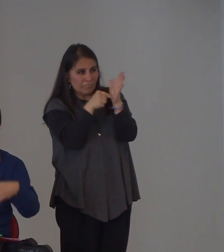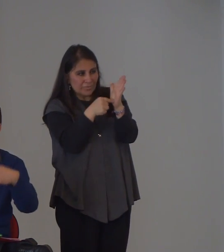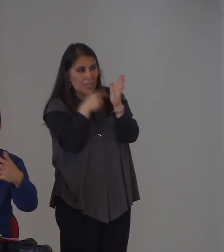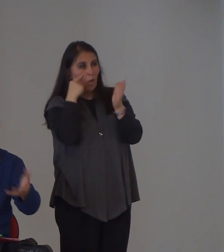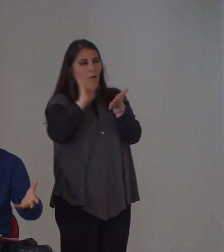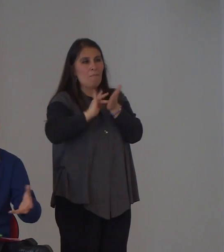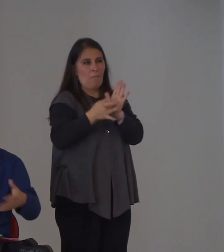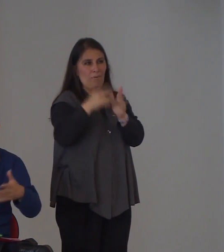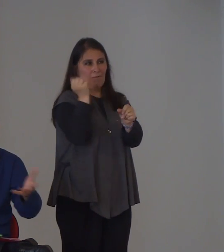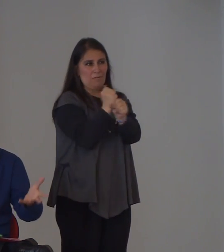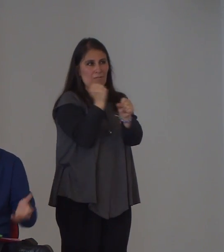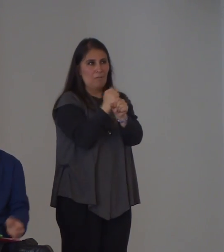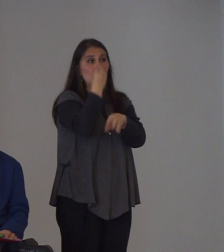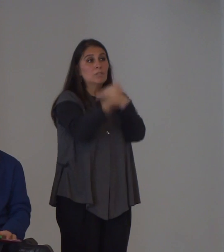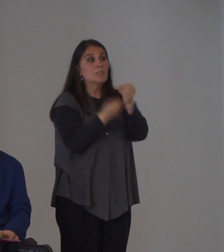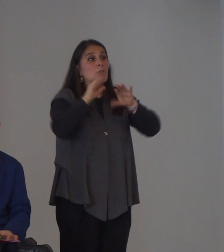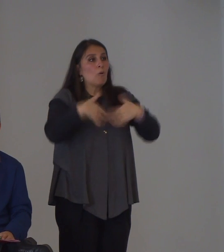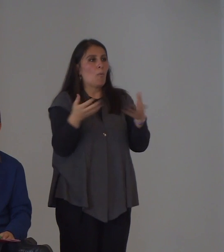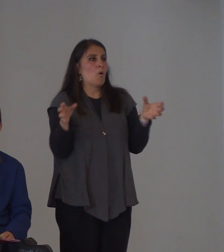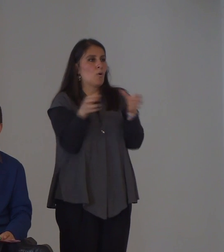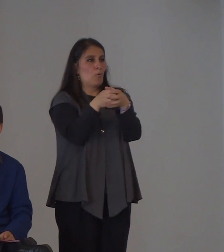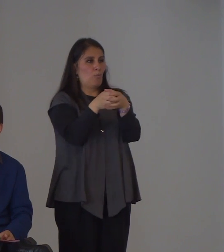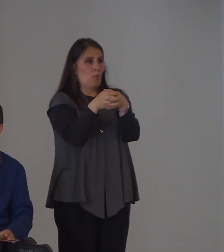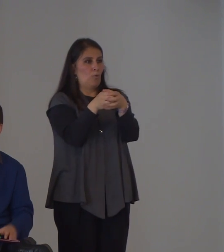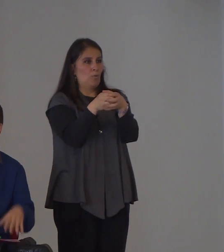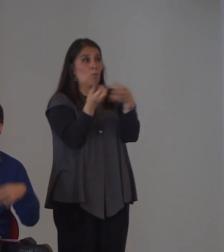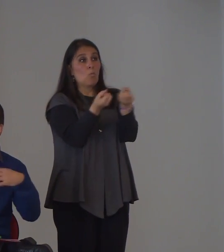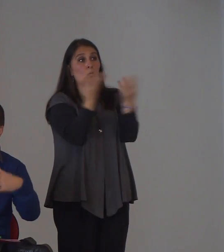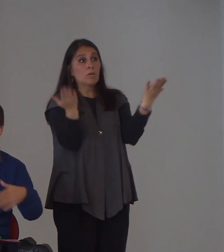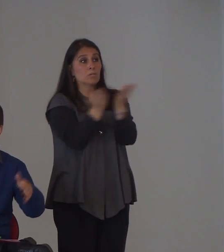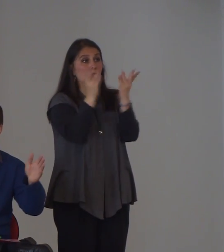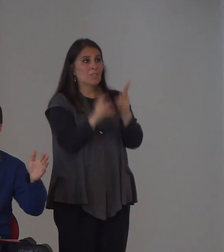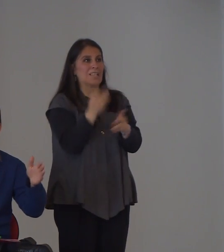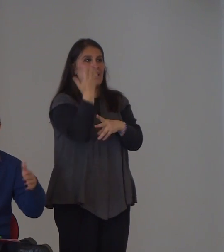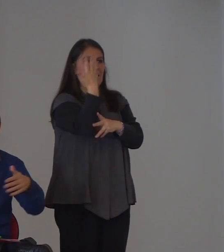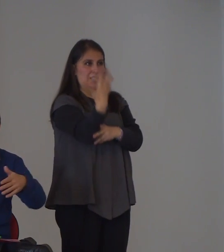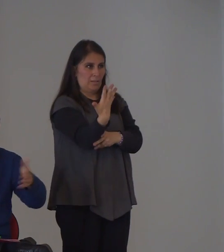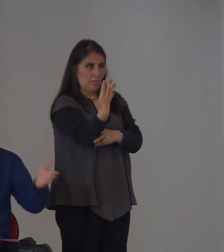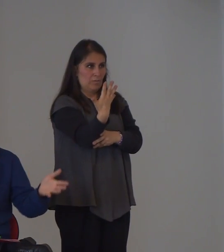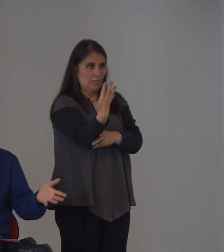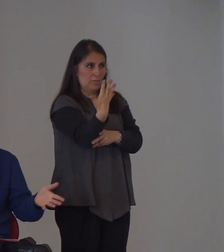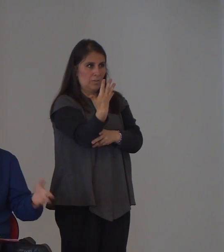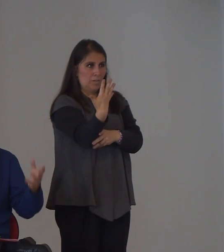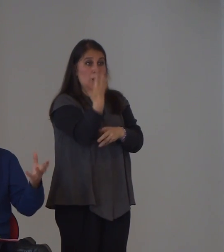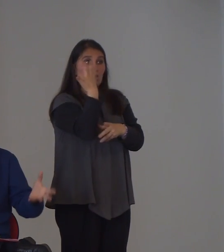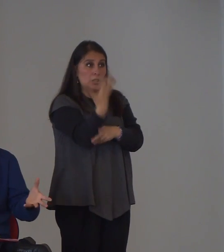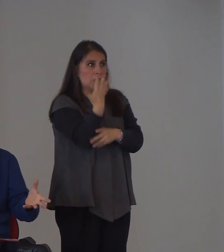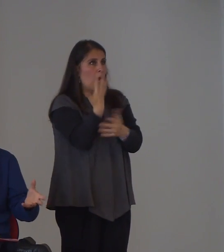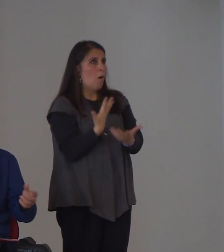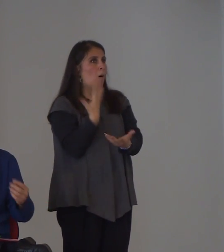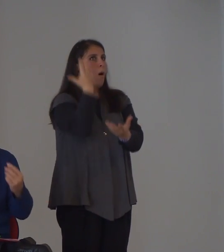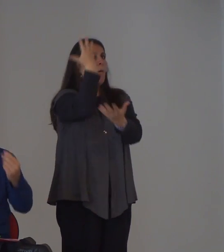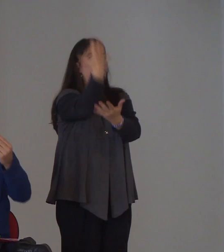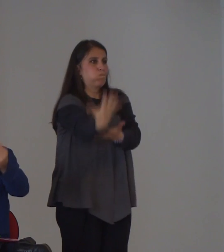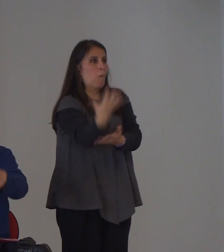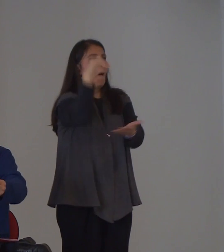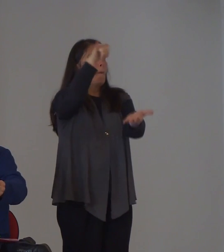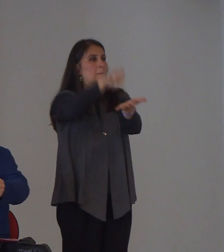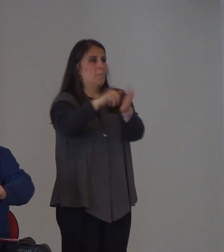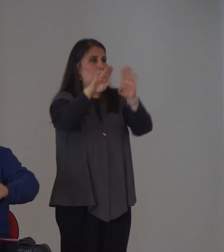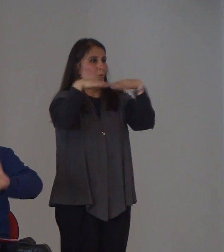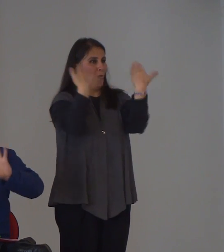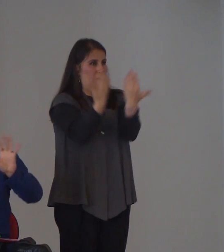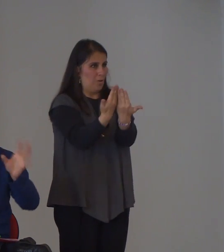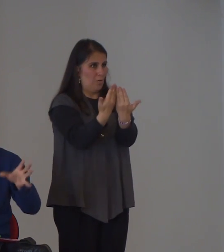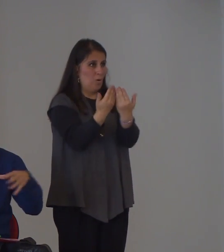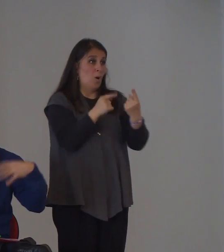trabajo y lo hacen en grupo, son 5 estudiantes de la formación que se meten en la misma escuela y con el mismo grupo, uno implementa